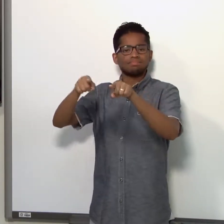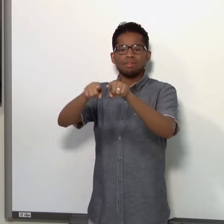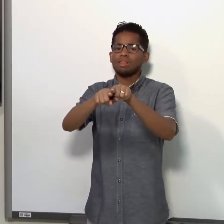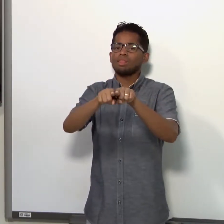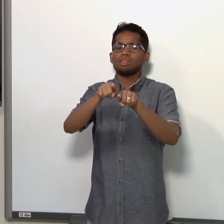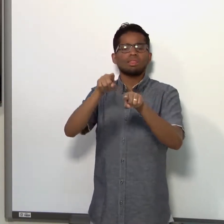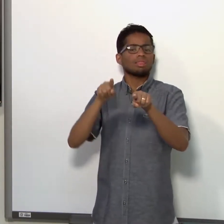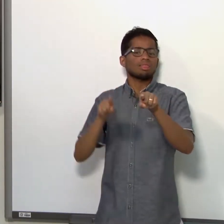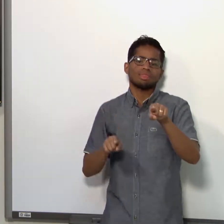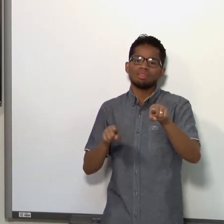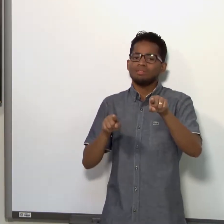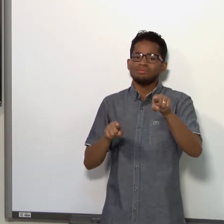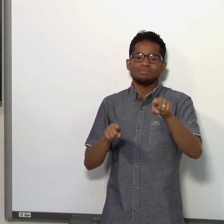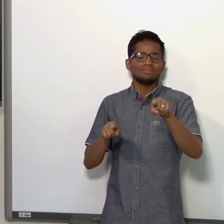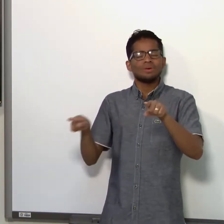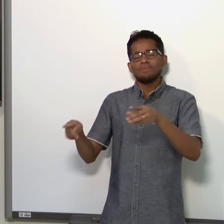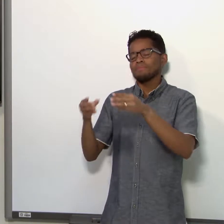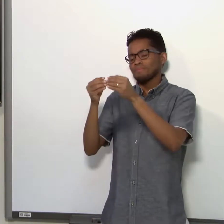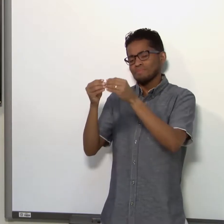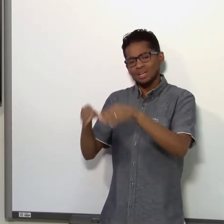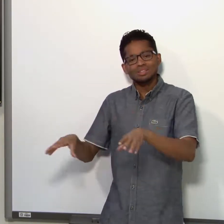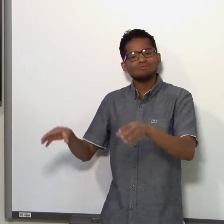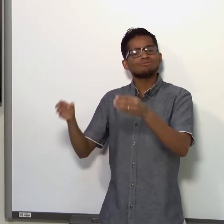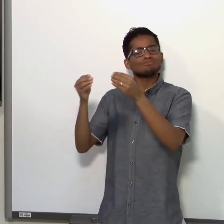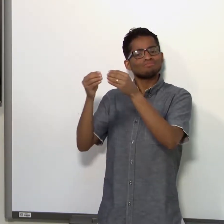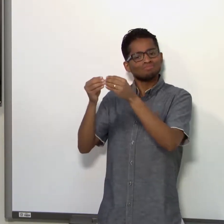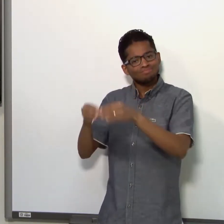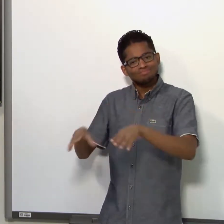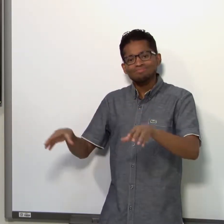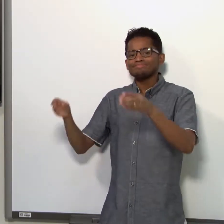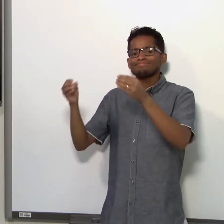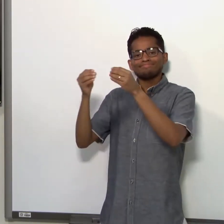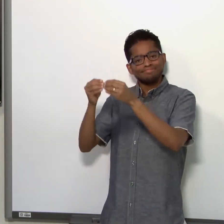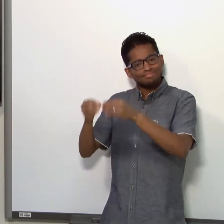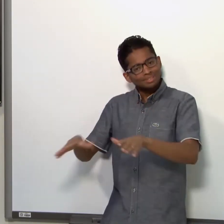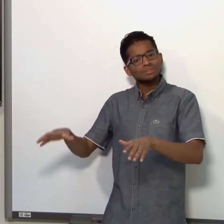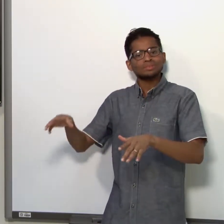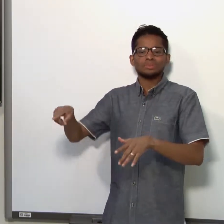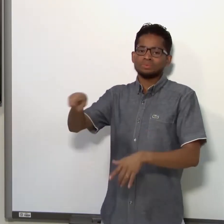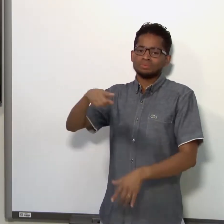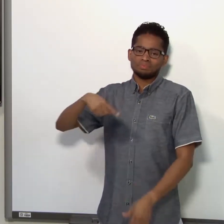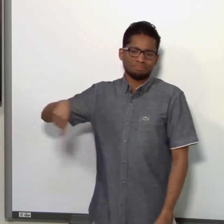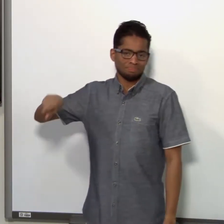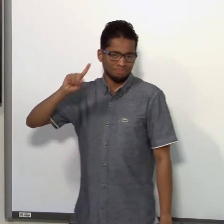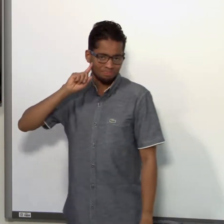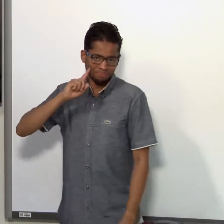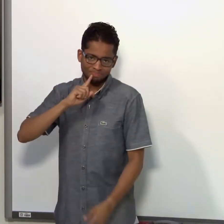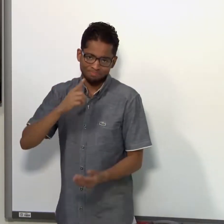de sinais. E, com isso, eles tiveram prejuízos. Ficaram sempre atrás dos ouvintes.